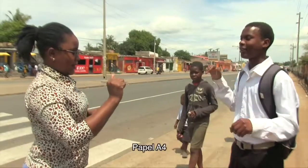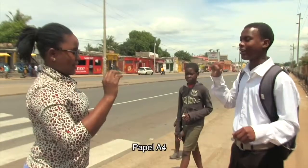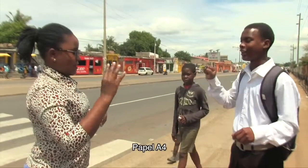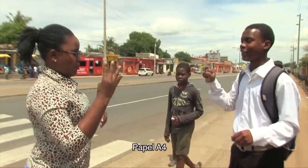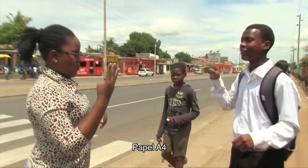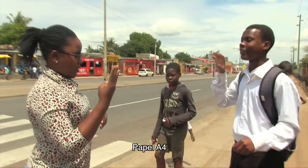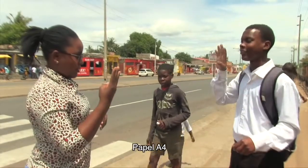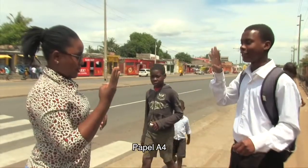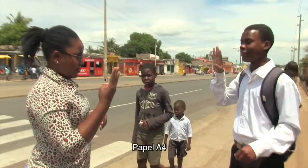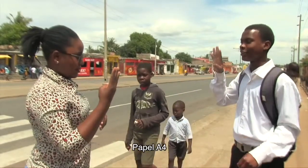Papel A4